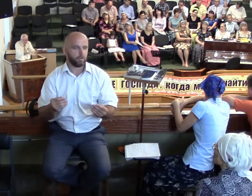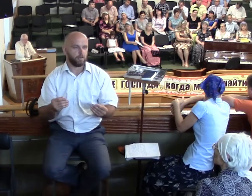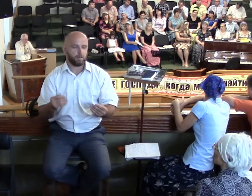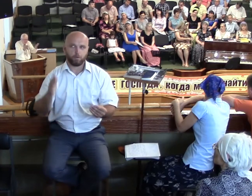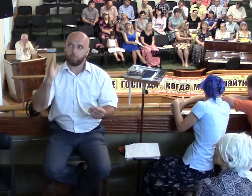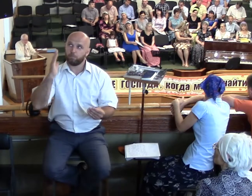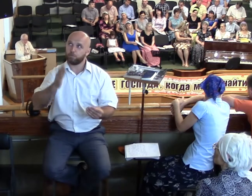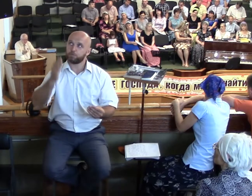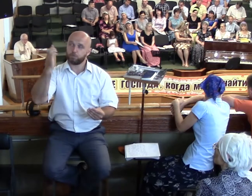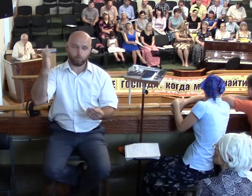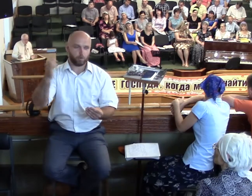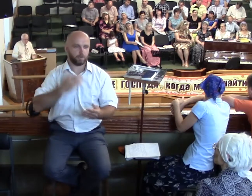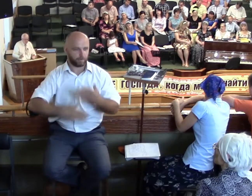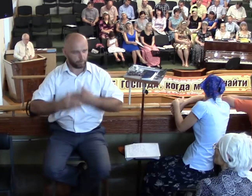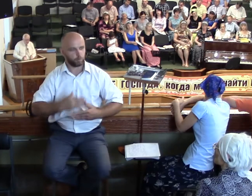в образ Христа.